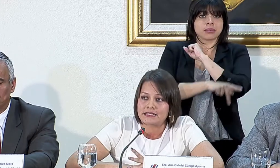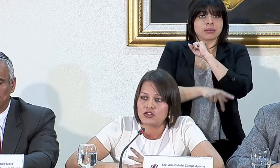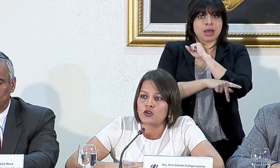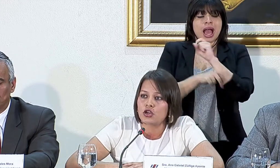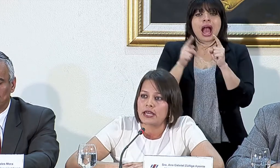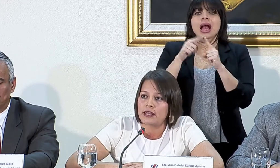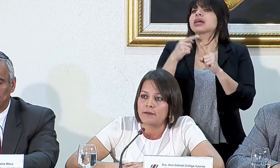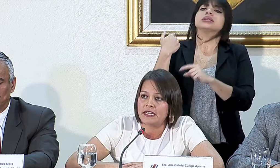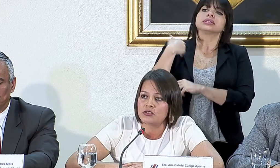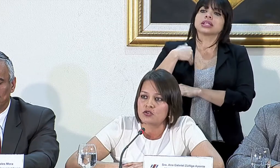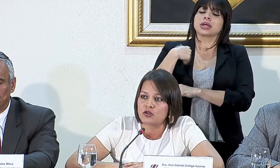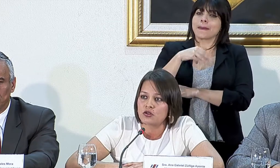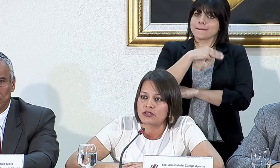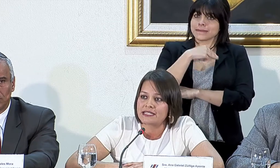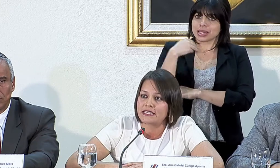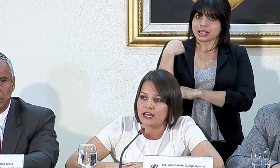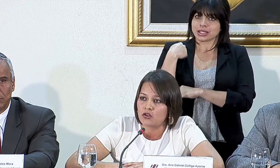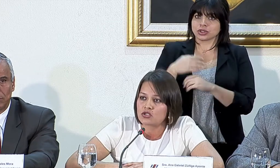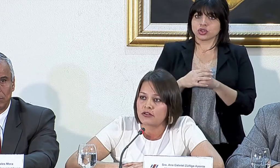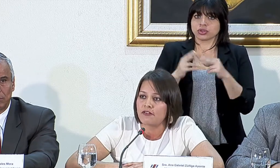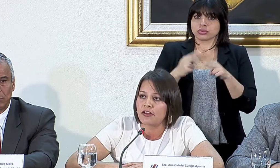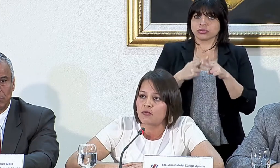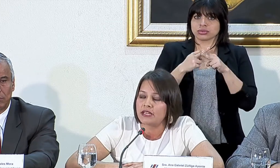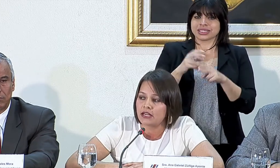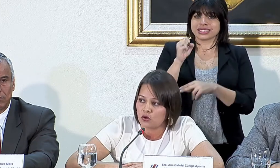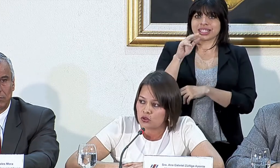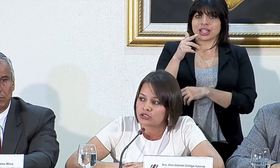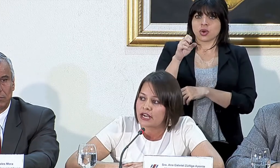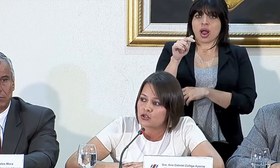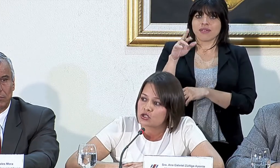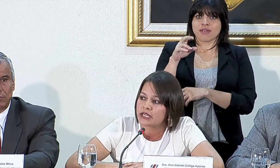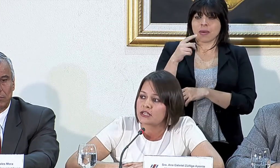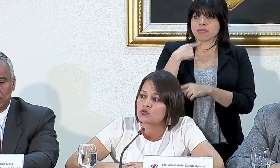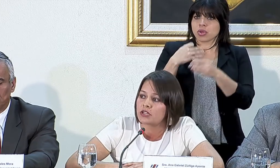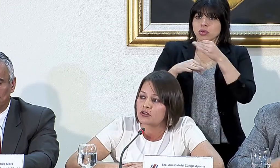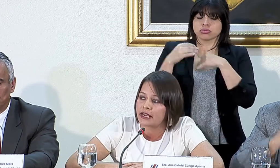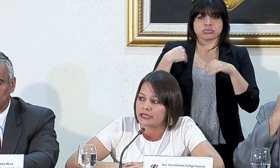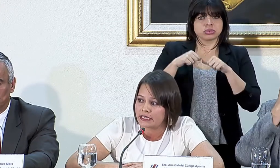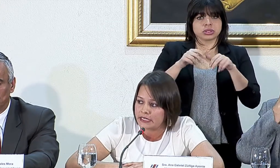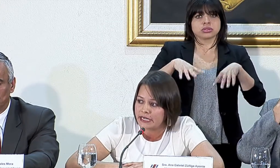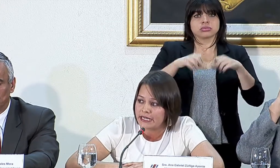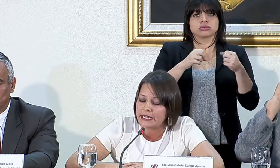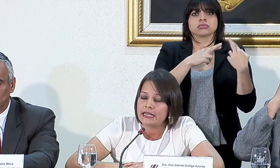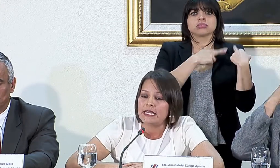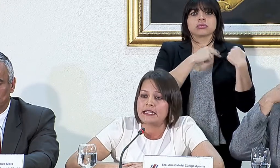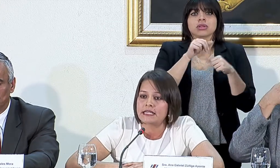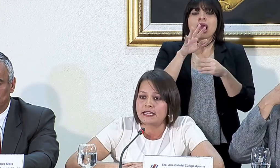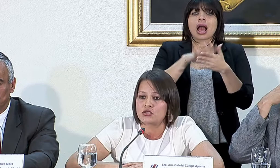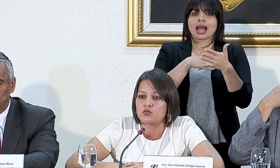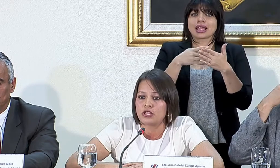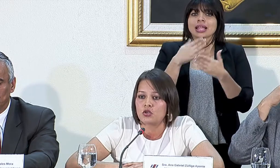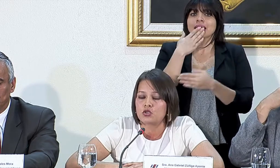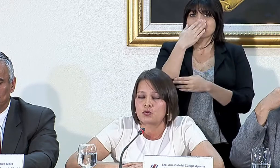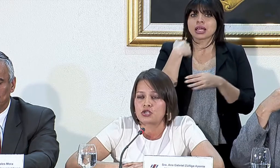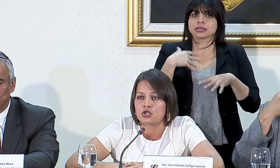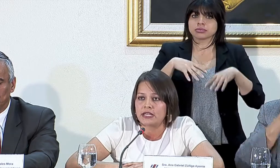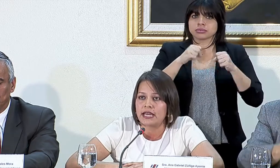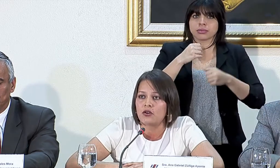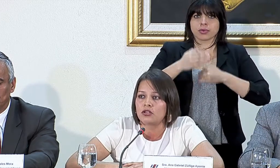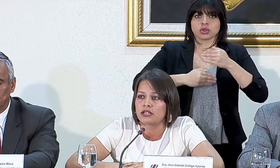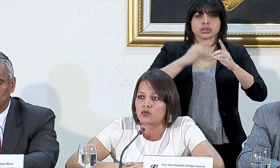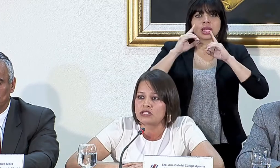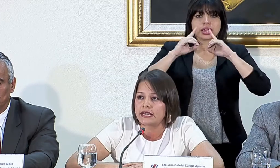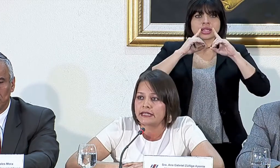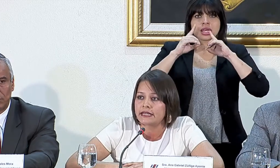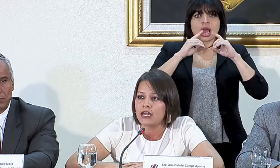hasta que el señor Ministro designado, don Sergio Alfaro, me digan lo contrario, yo seguiré asumiendo la agenda indígena y seguiré asumiendo los procesos de